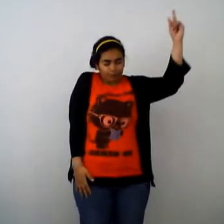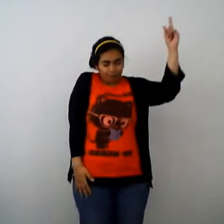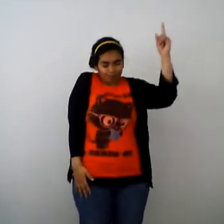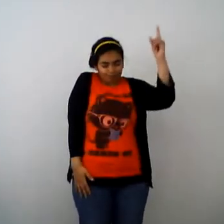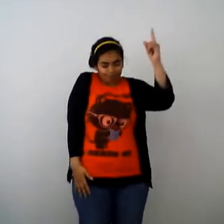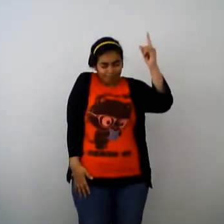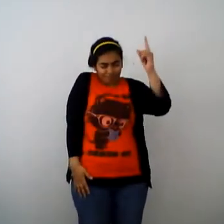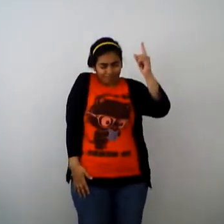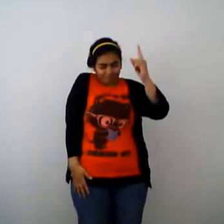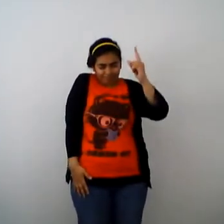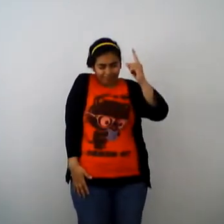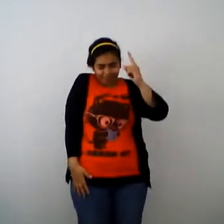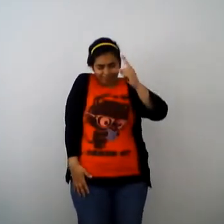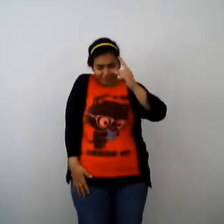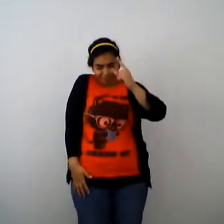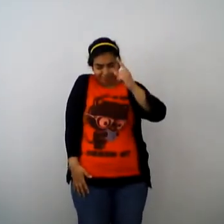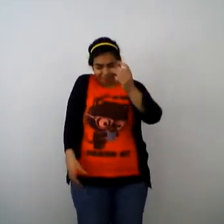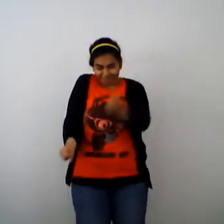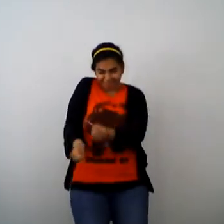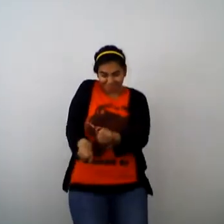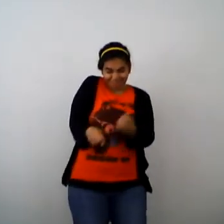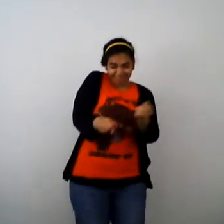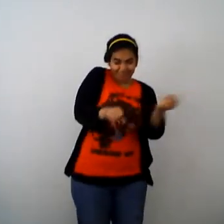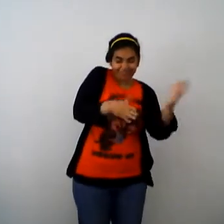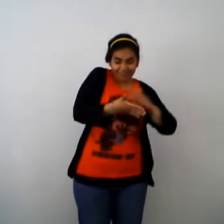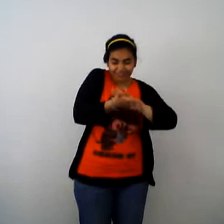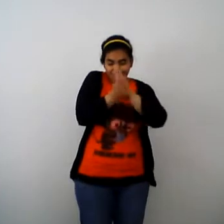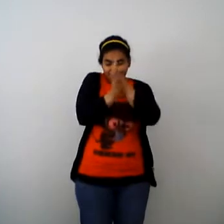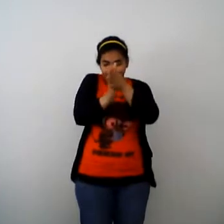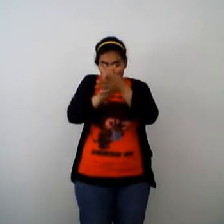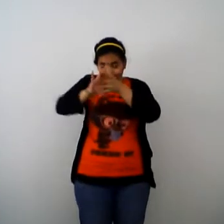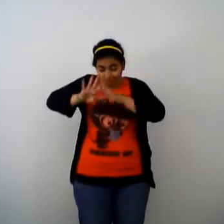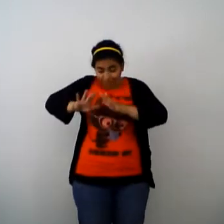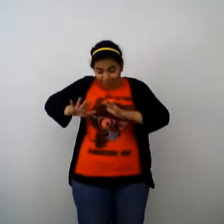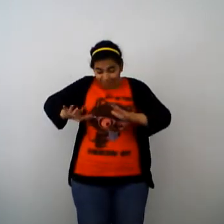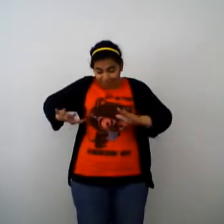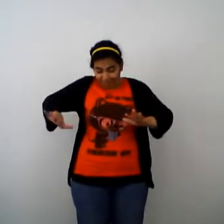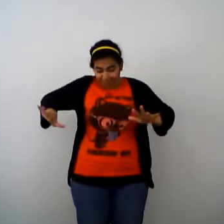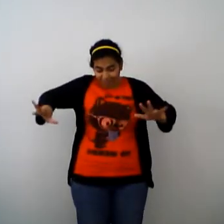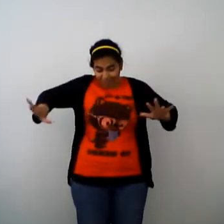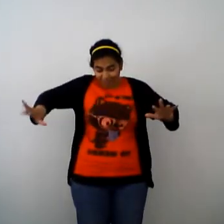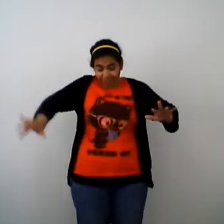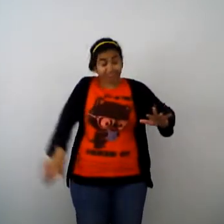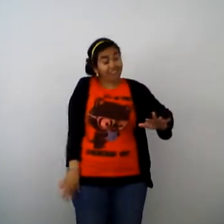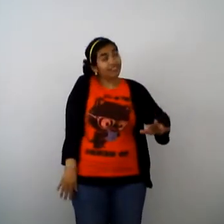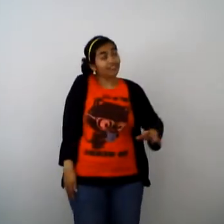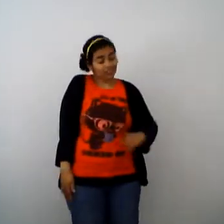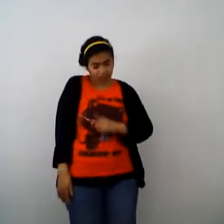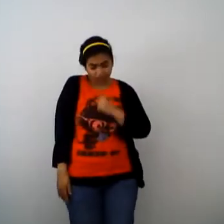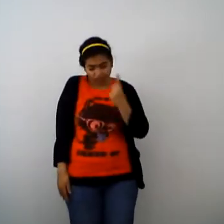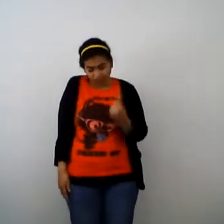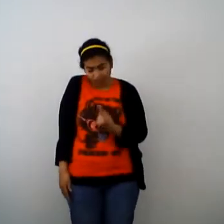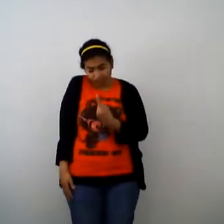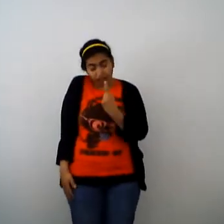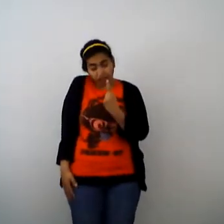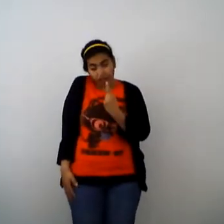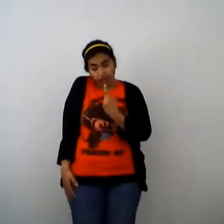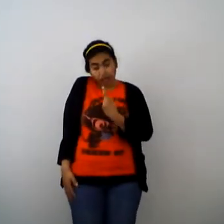Y cuando todos ya se han ido, nunca me faltas. Es que yo